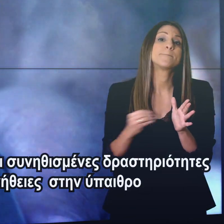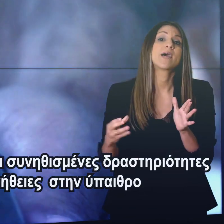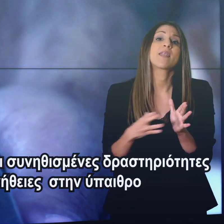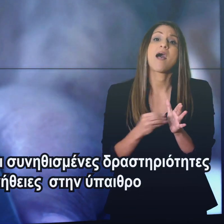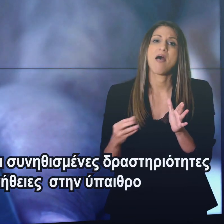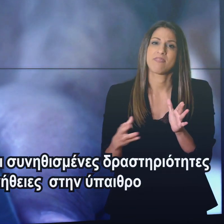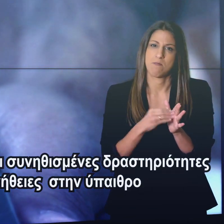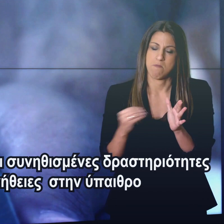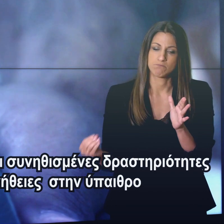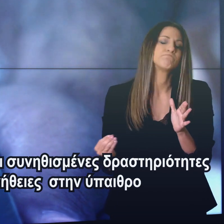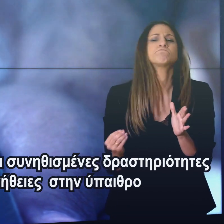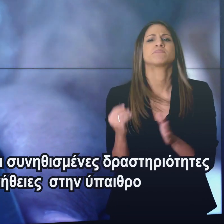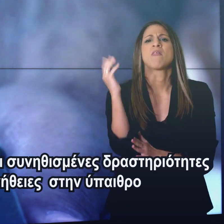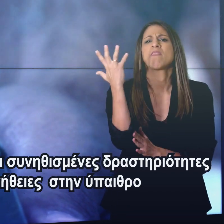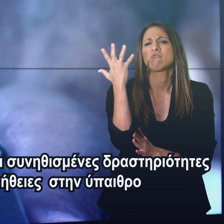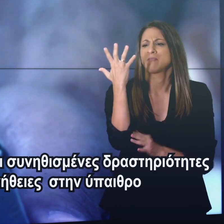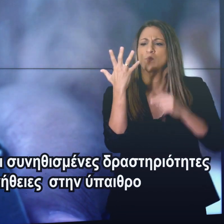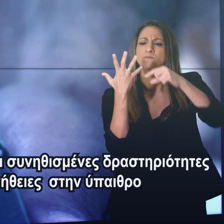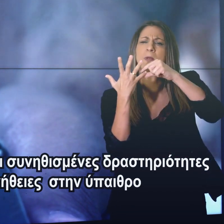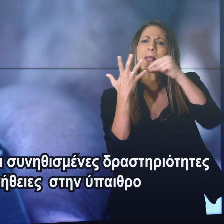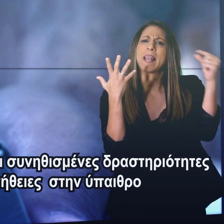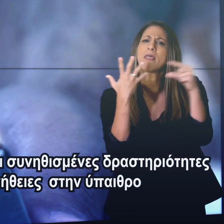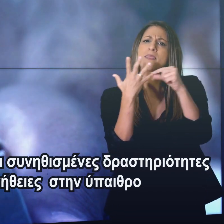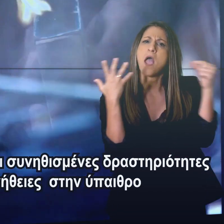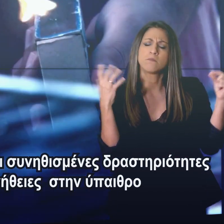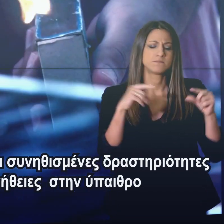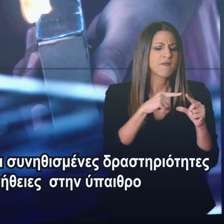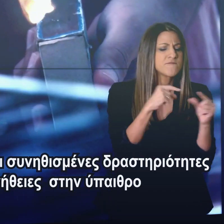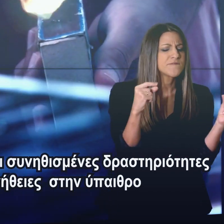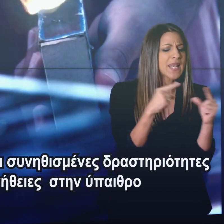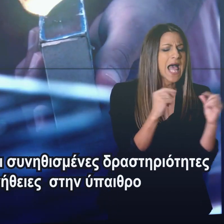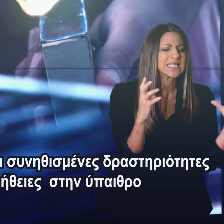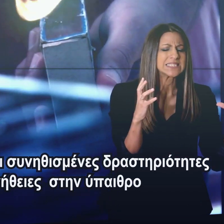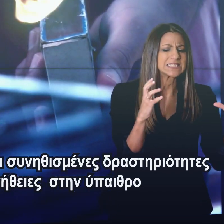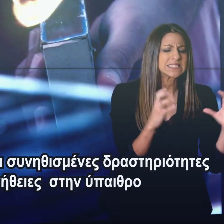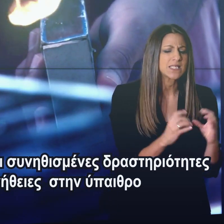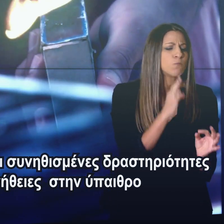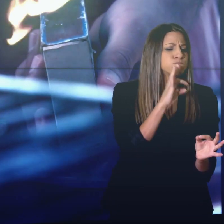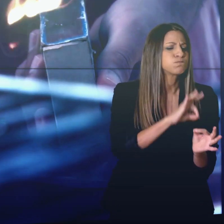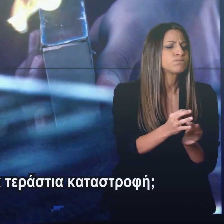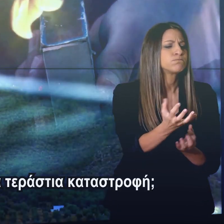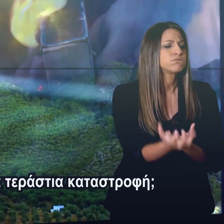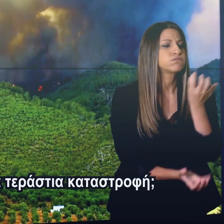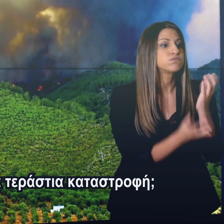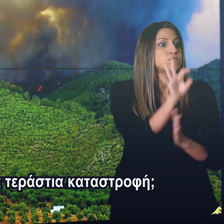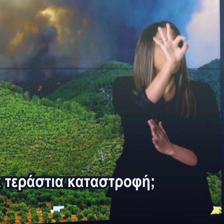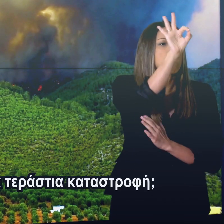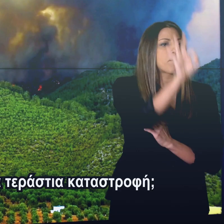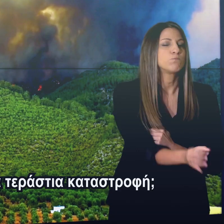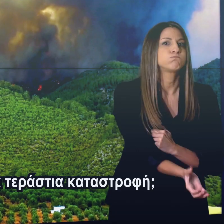Γνωρίζετε πόσο εύκολο είναι συνηθισμένες δραστηριότητες ή καθημερινές συνήθειες στην Ήπεθρο να προκαλέσουν μια τεράστια